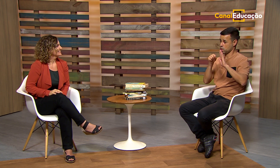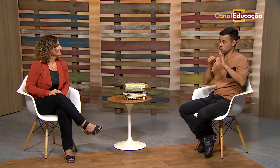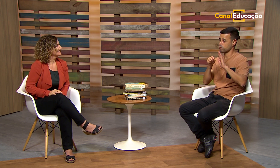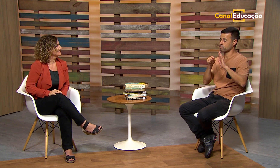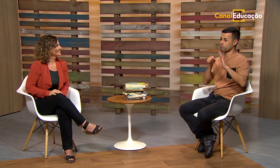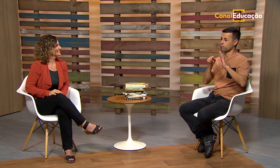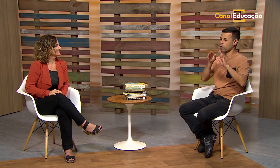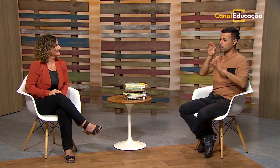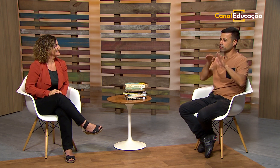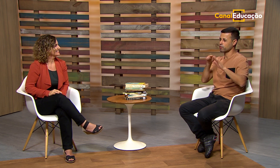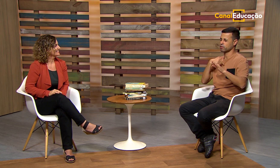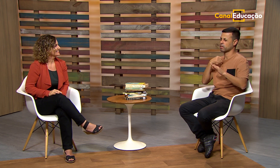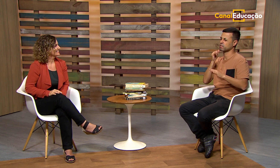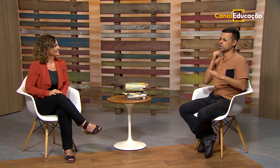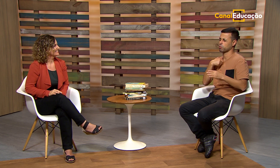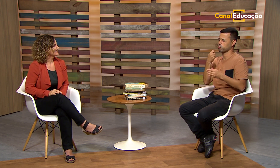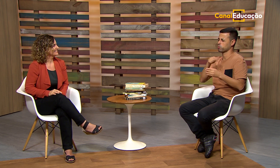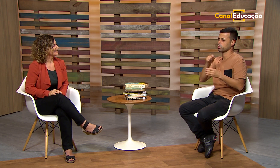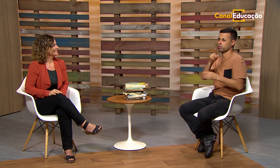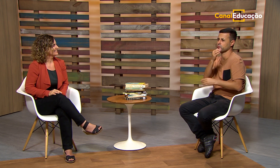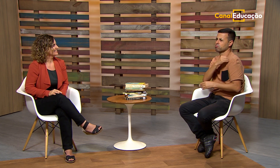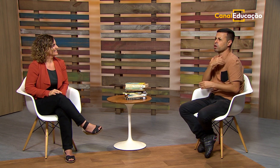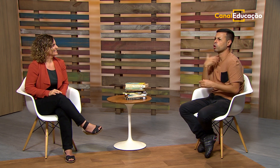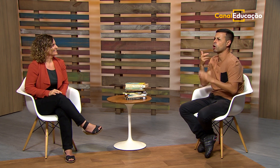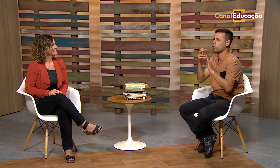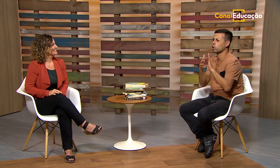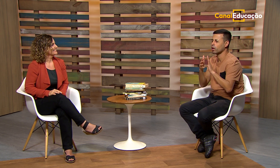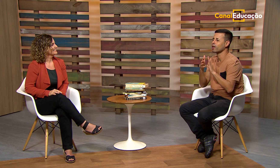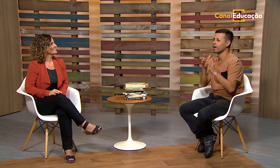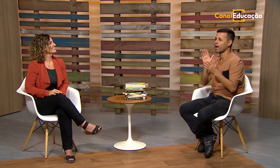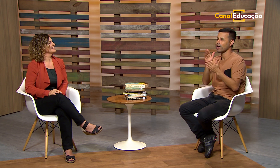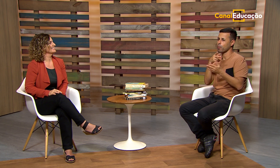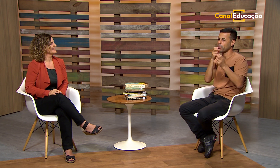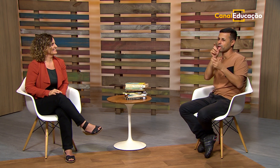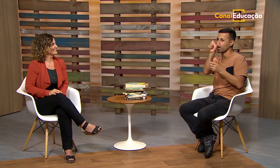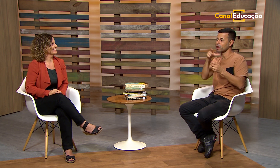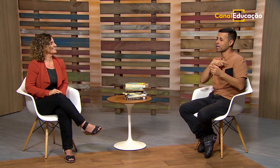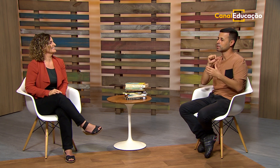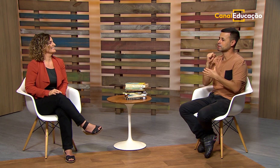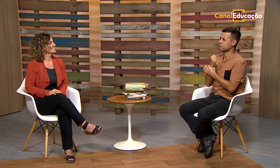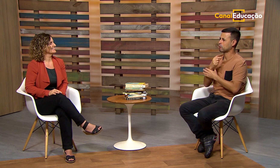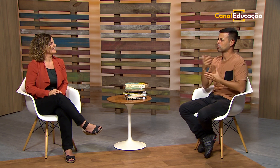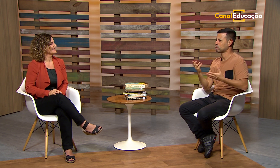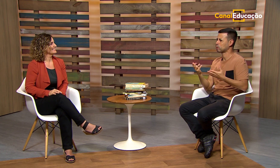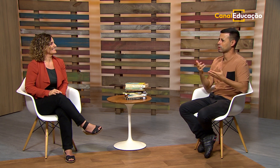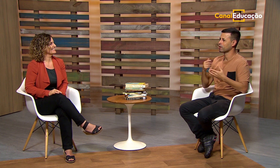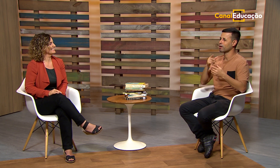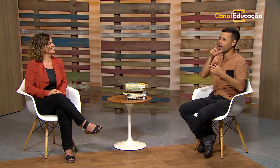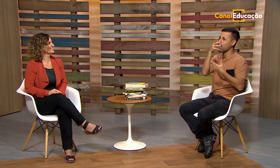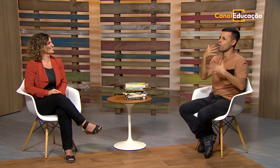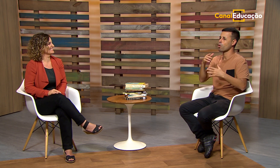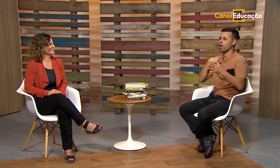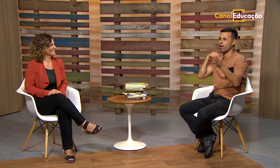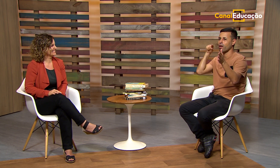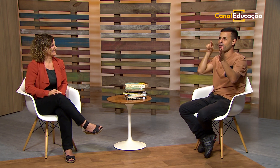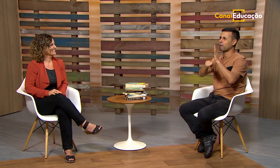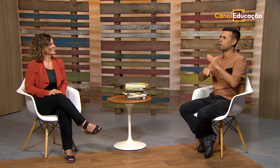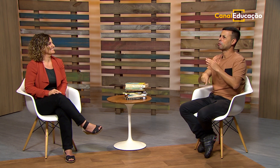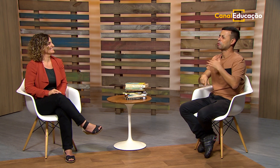Então, dependendo do perfil do convidado, se eu sentisse que ele tinha segurança ou não quanto